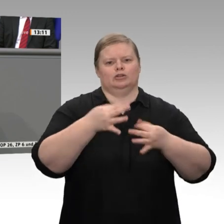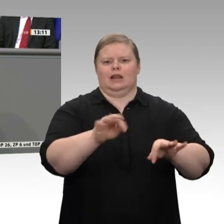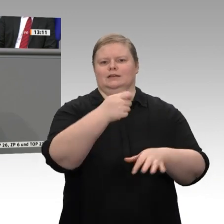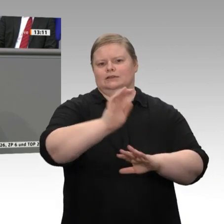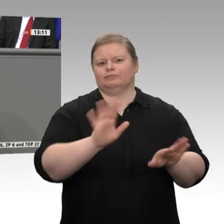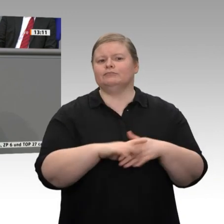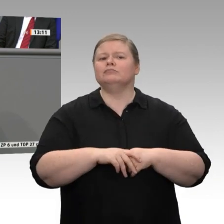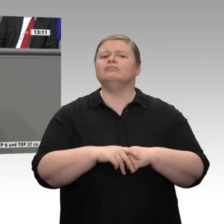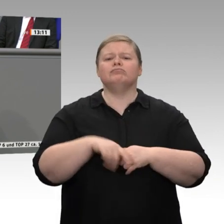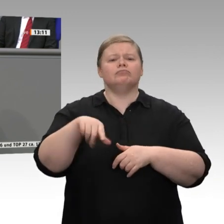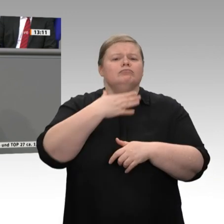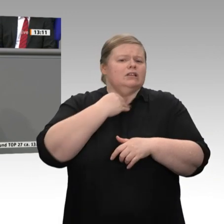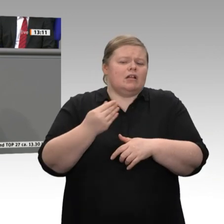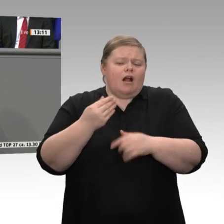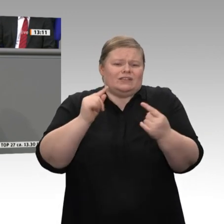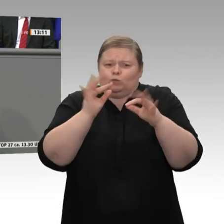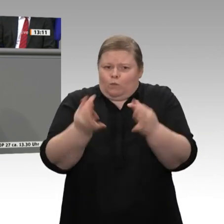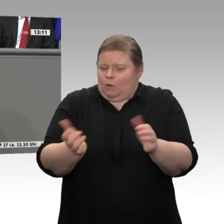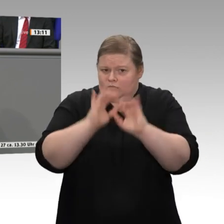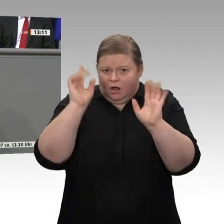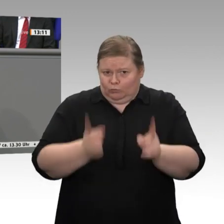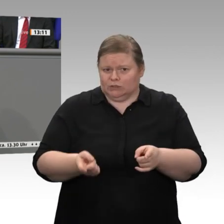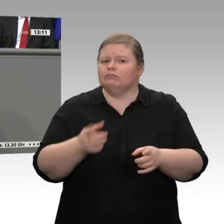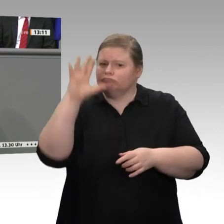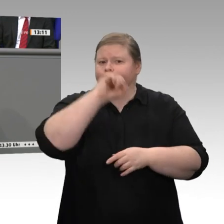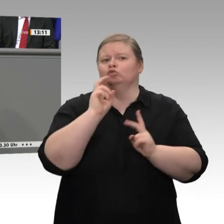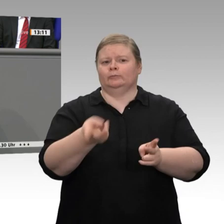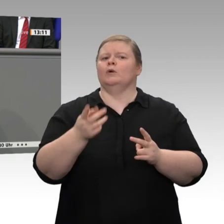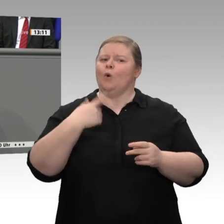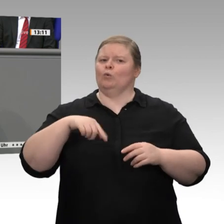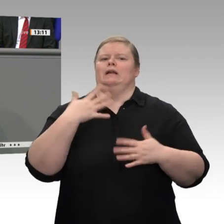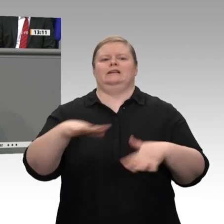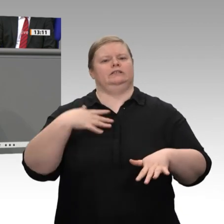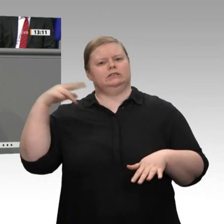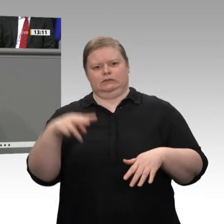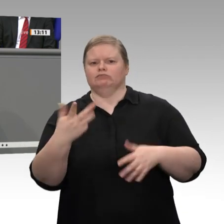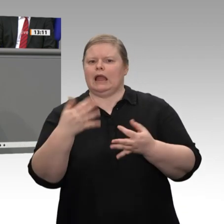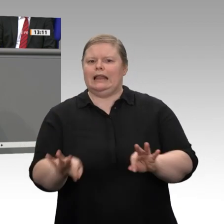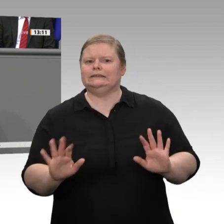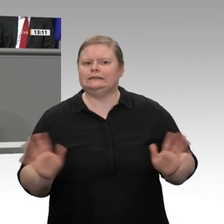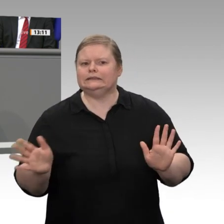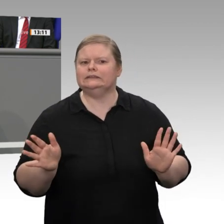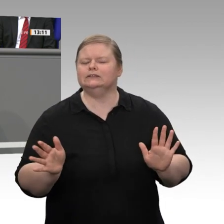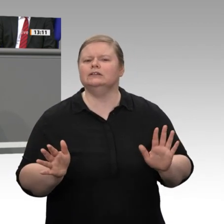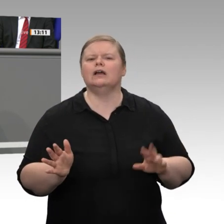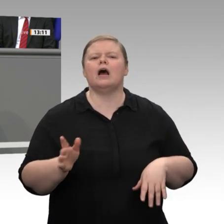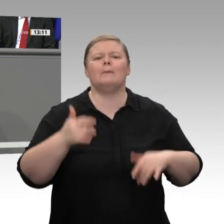Gesetz entstanden. Ich will noch mal sagen, im Hinblick auf die inhaltlichen Folgen, klar ist, und das haben